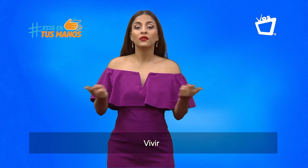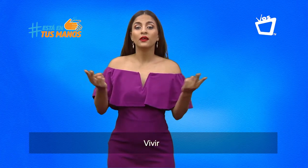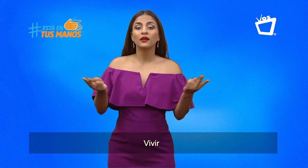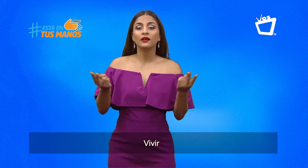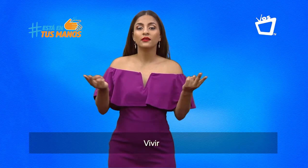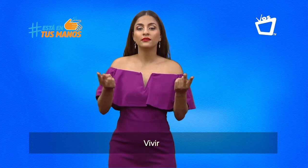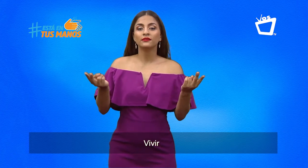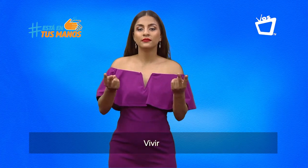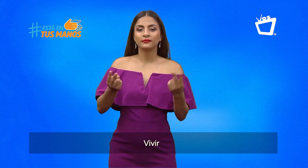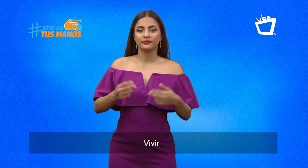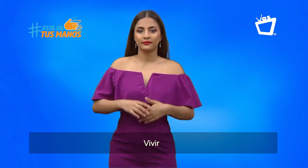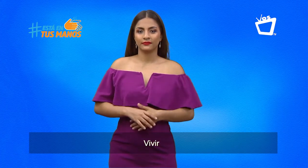vivir